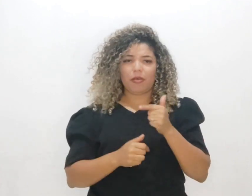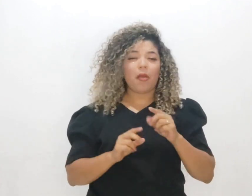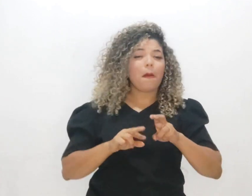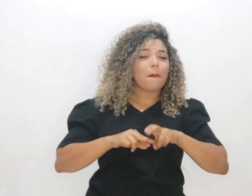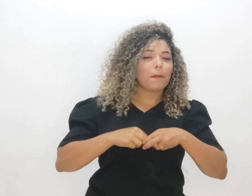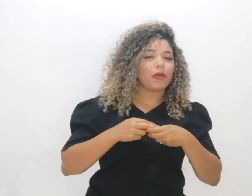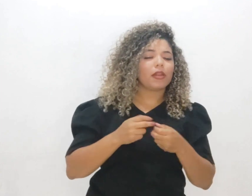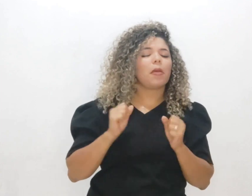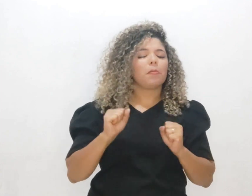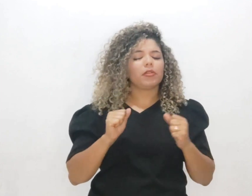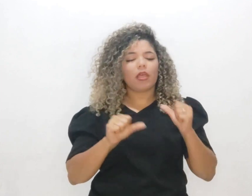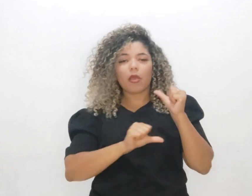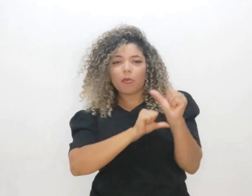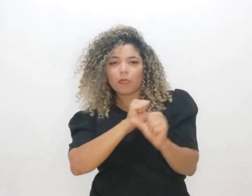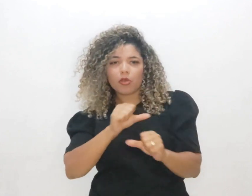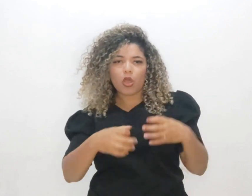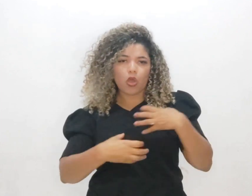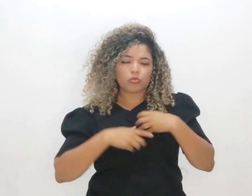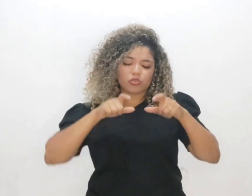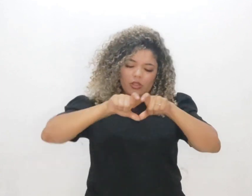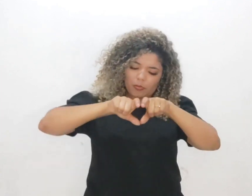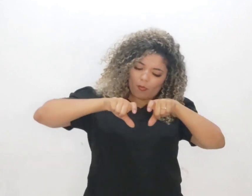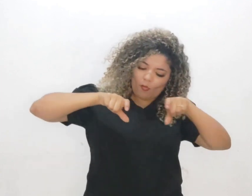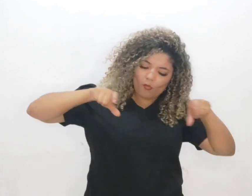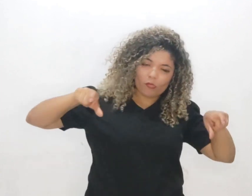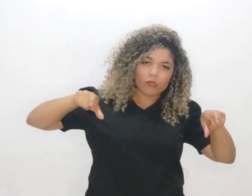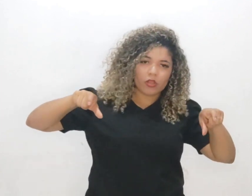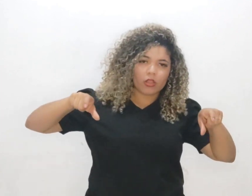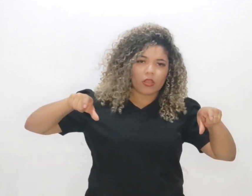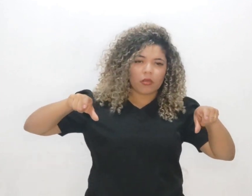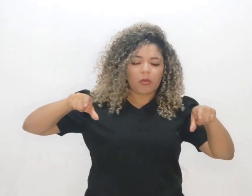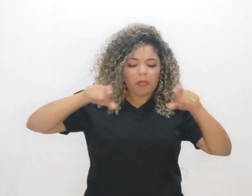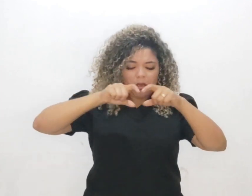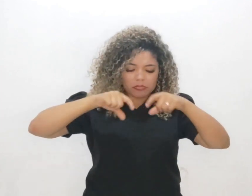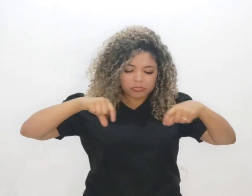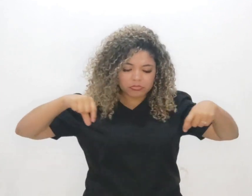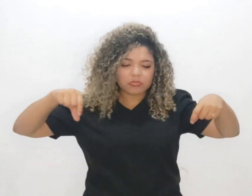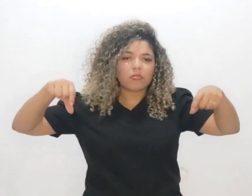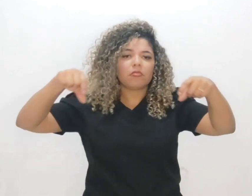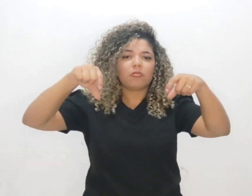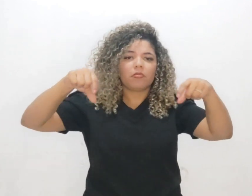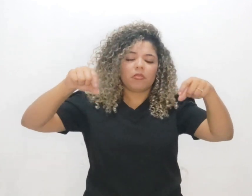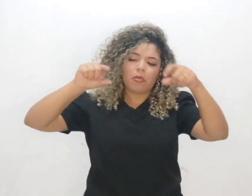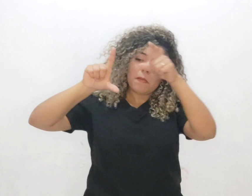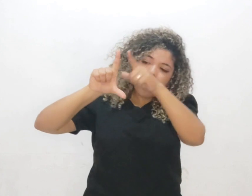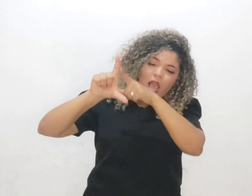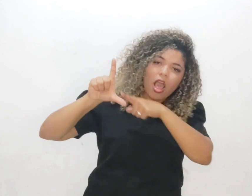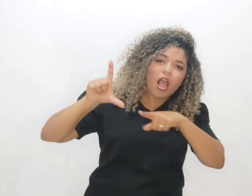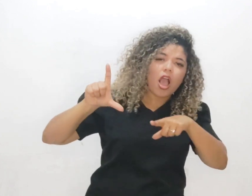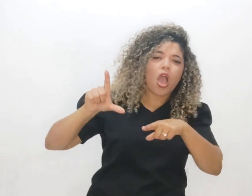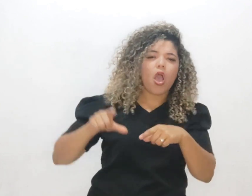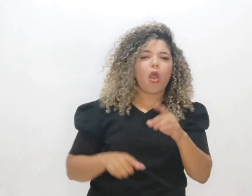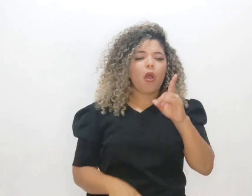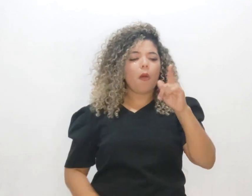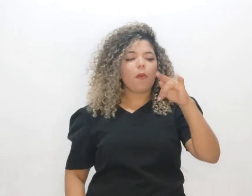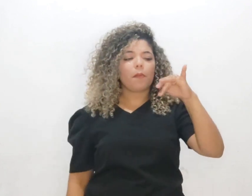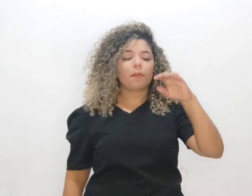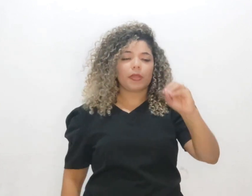podemos mudar o formato da barra, ou seja, uma barra angulada, uma barra em formato de L, ou um pino juntamente com a